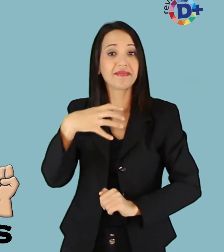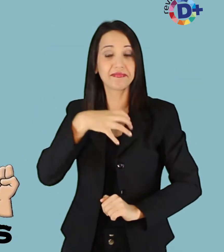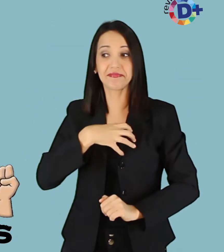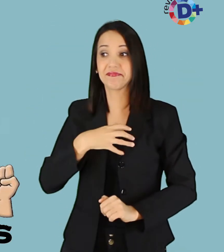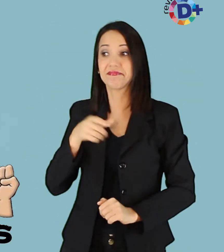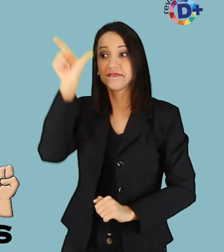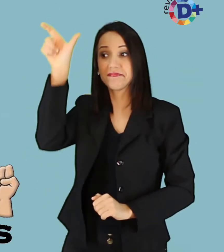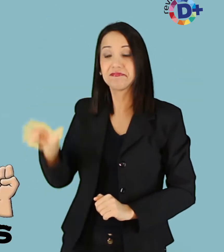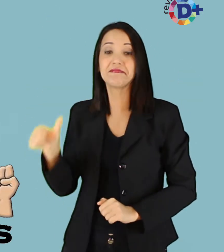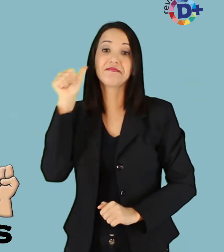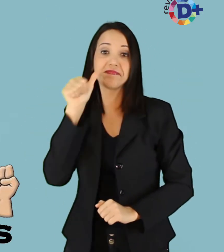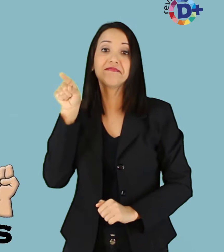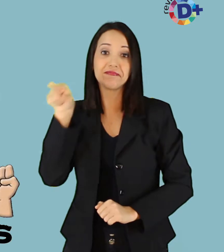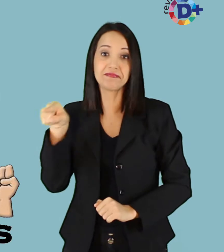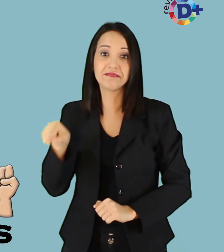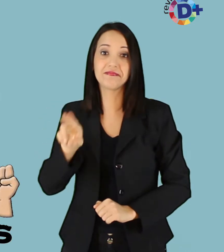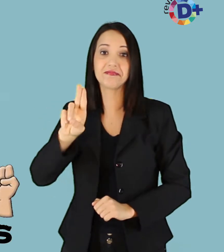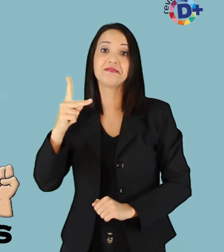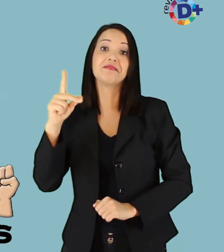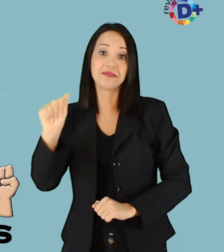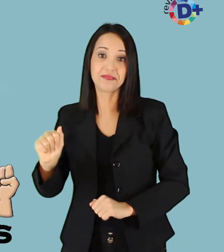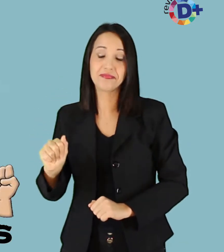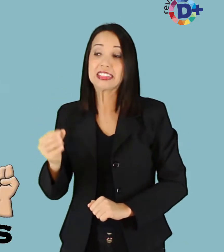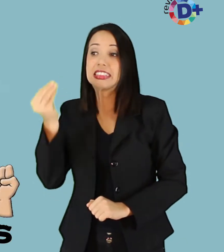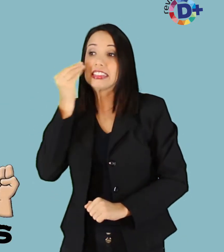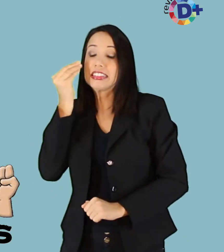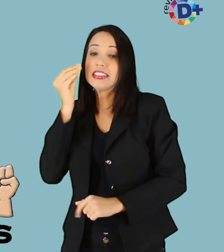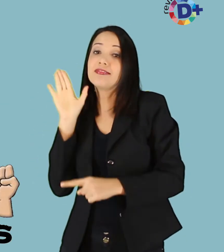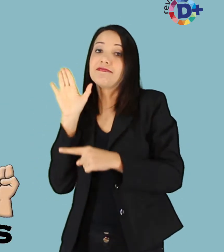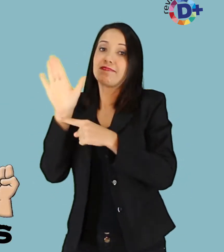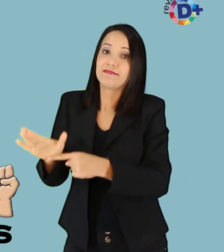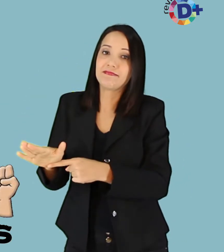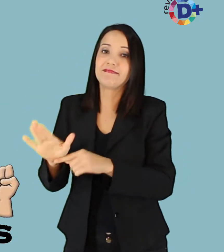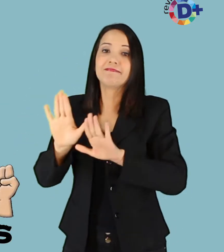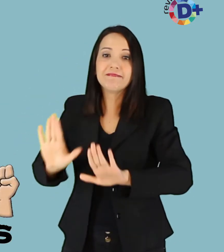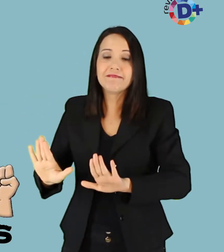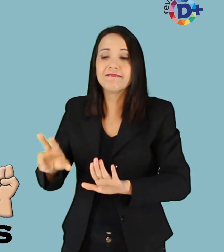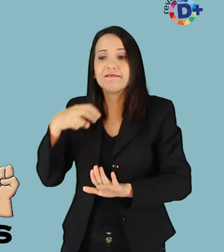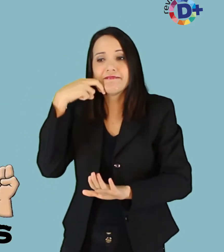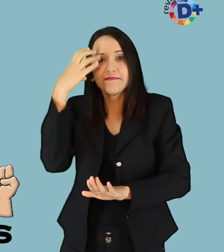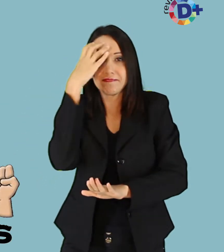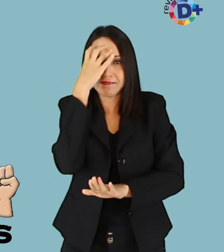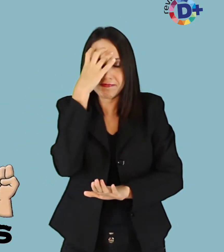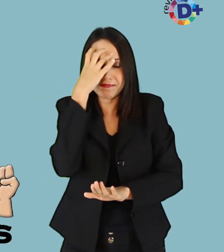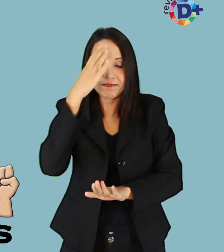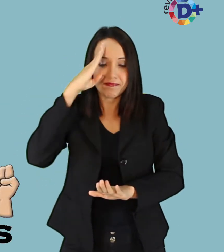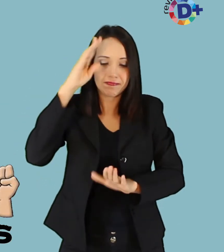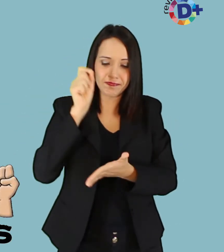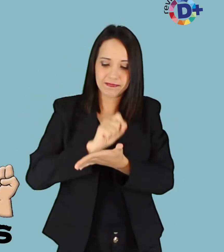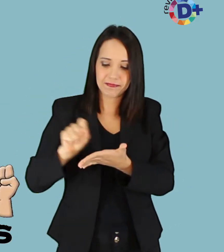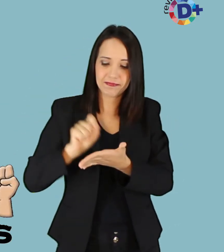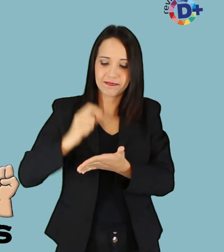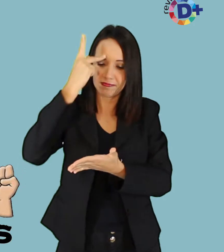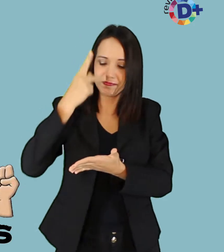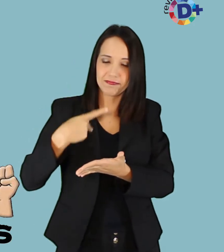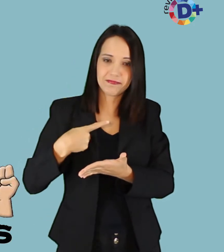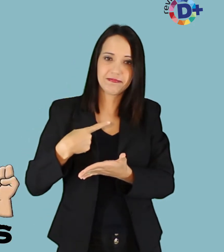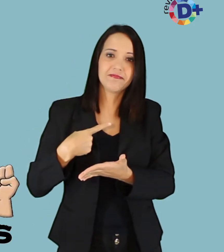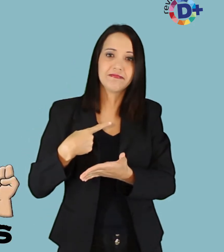Questiono-me sobre aquela moça naquela UPA na Tijuca, que tentei ajudar, mas que envergonhada preferiu escrever a seu